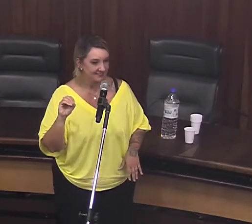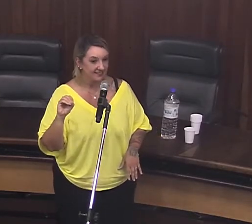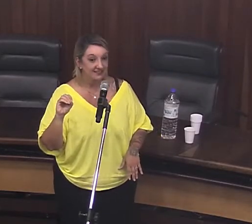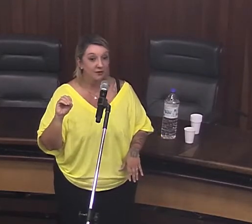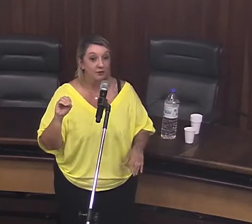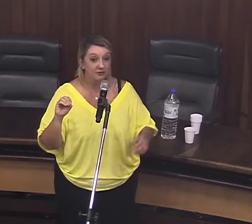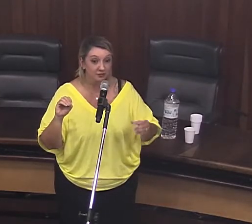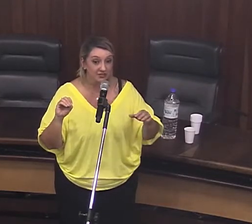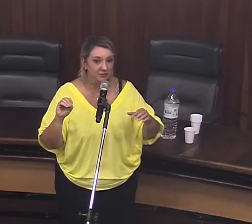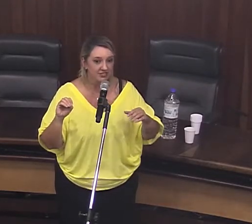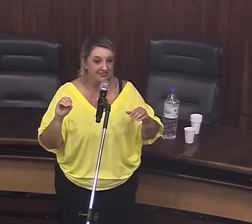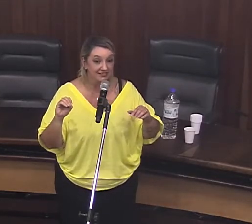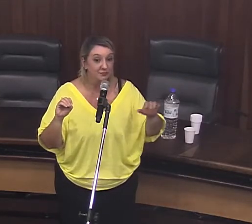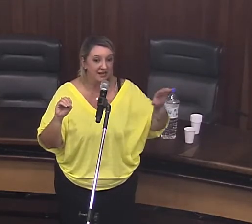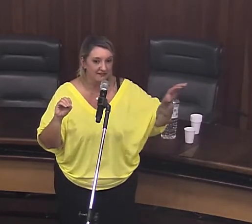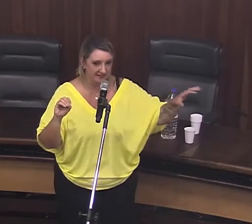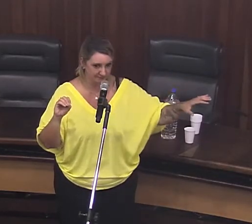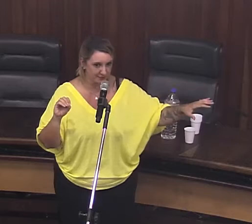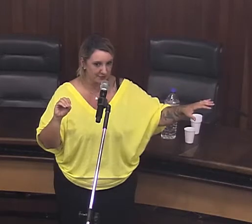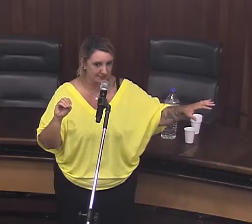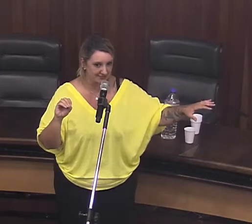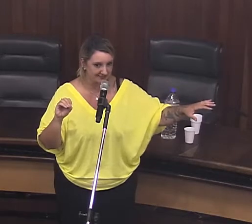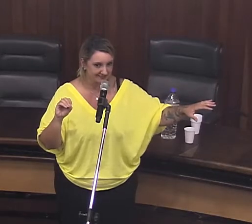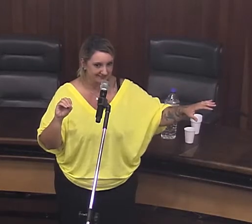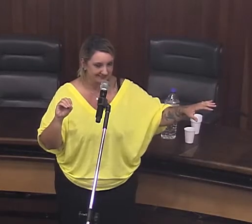Não, eu já estou adiantando, porque ela vai no pior.